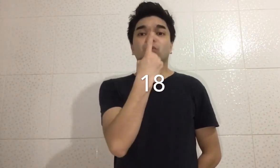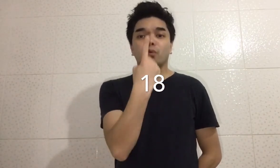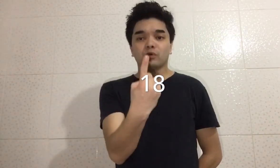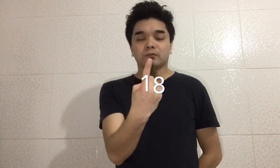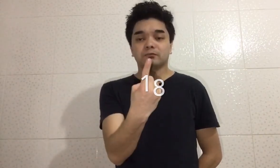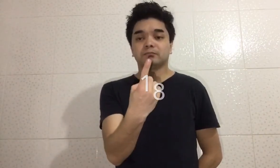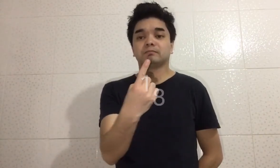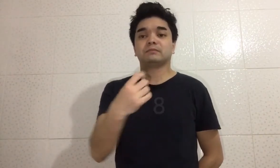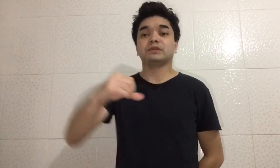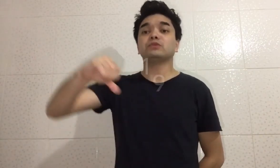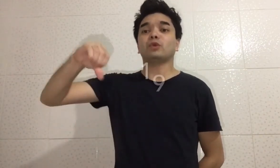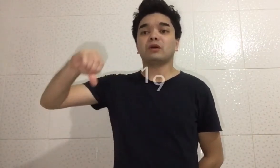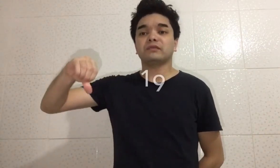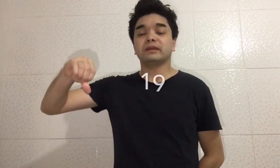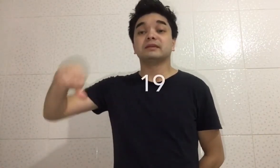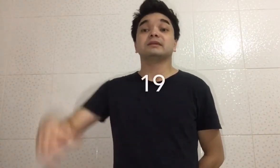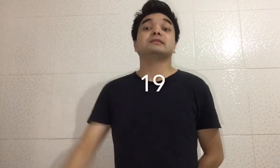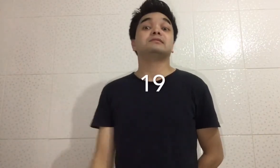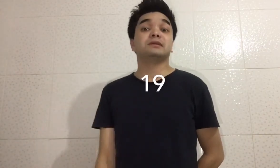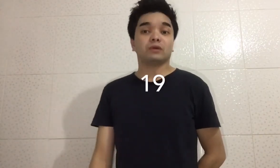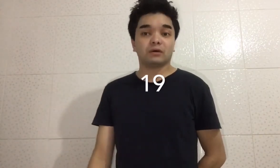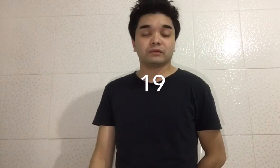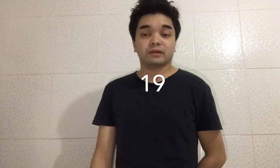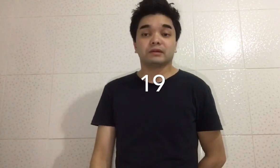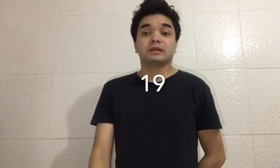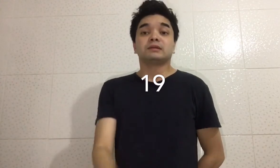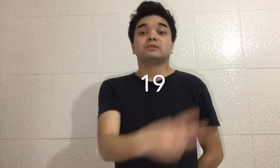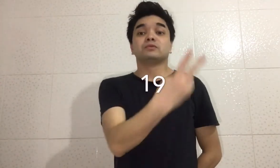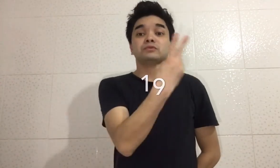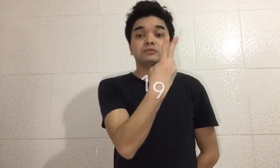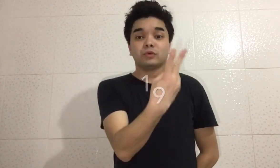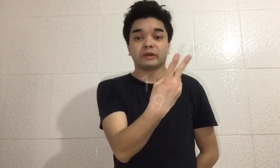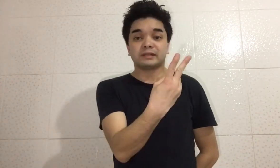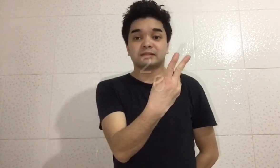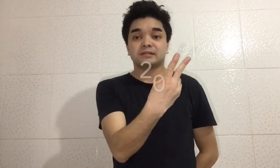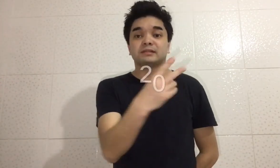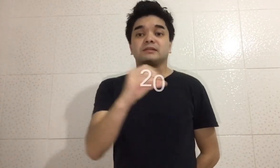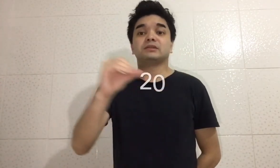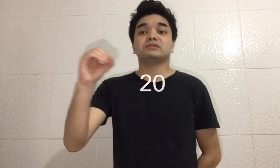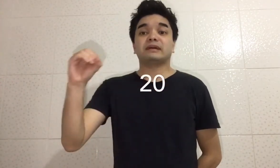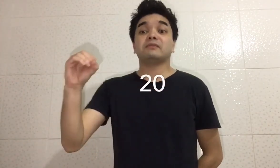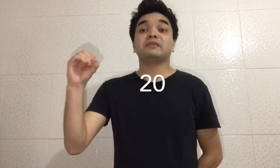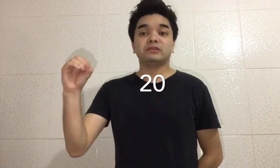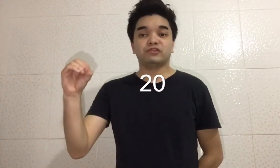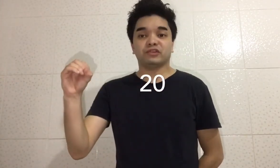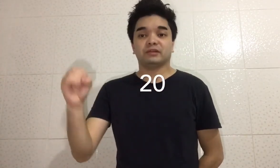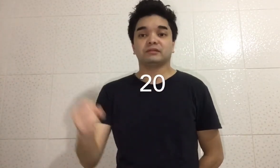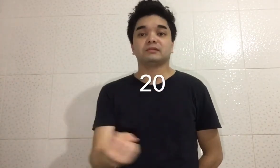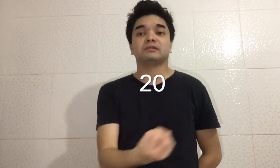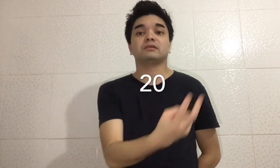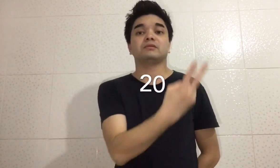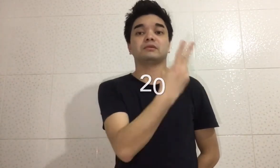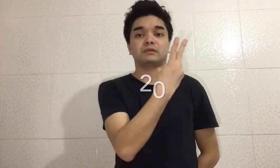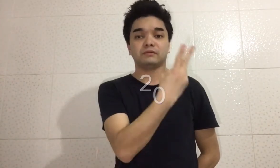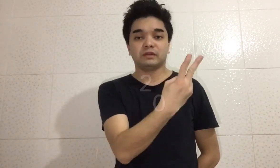1 e o 9, 19. 2 e 0, 20.